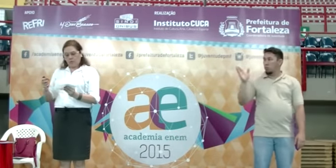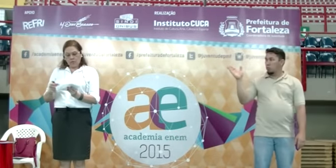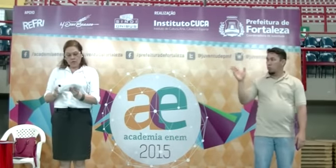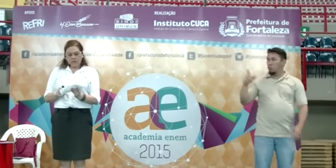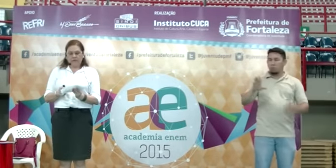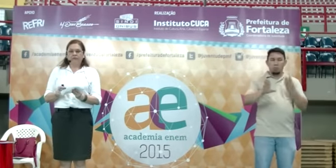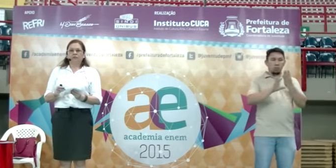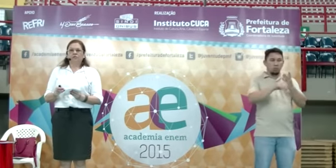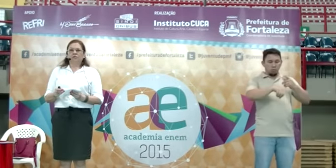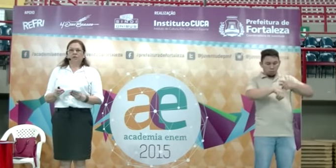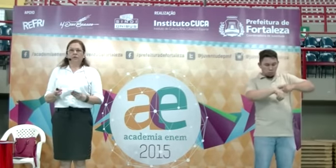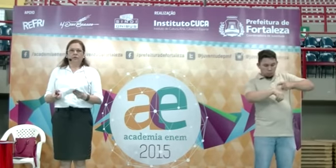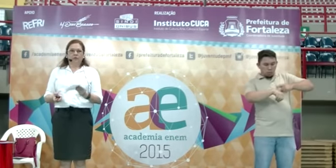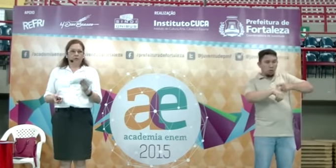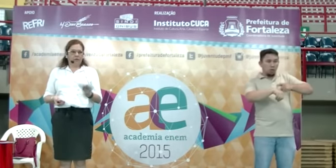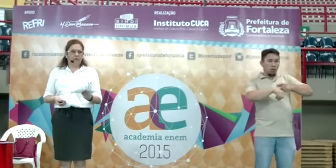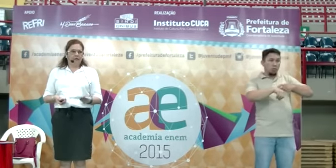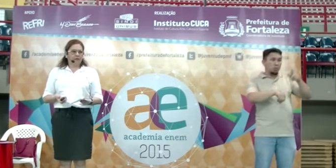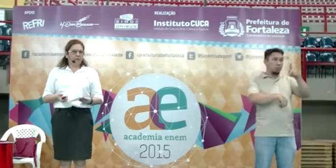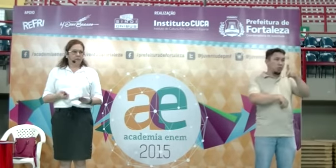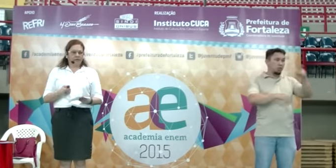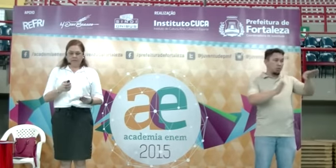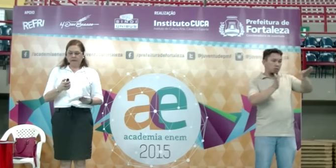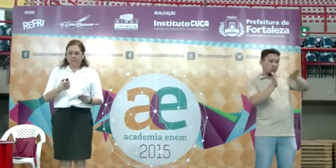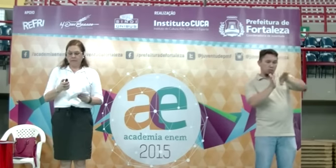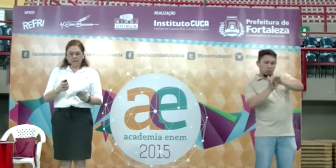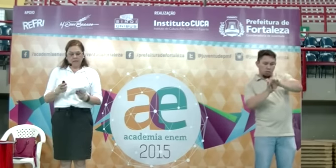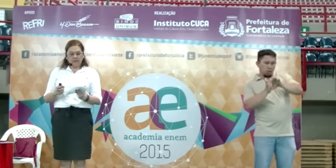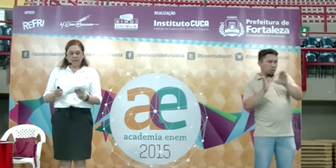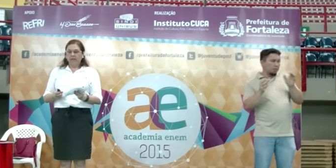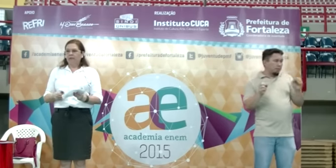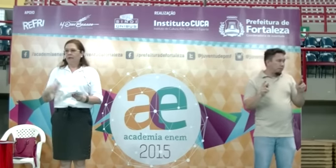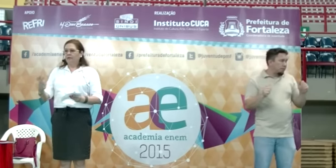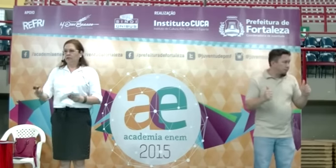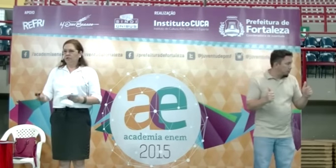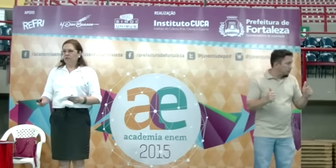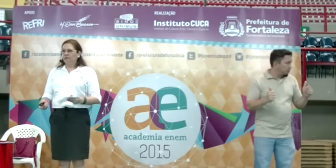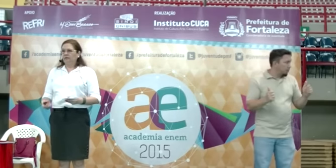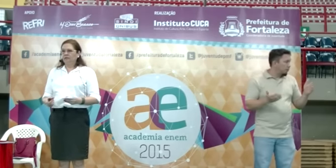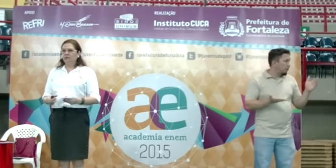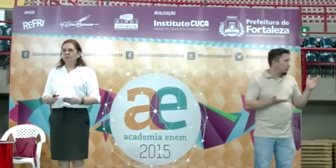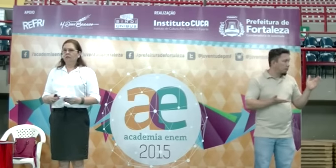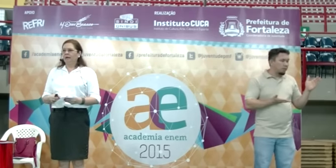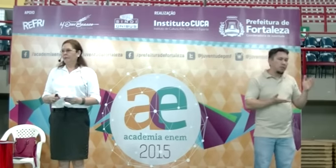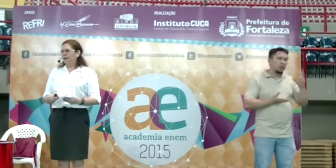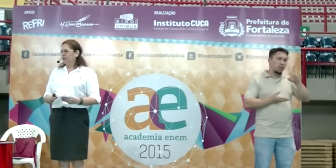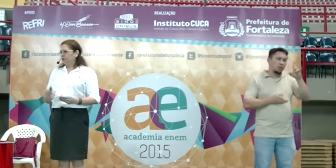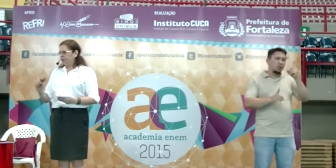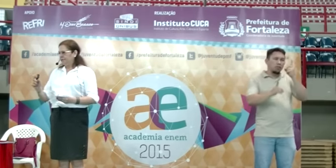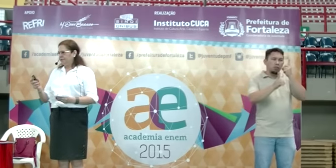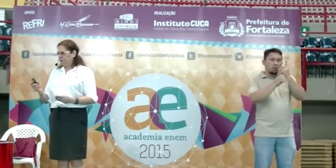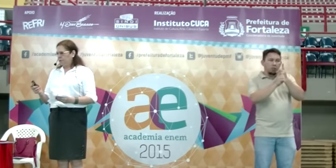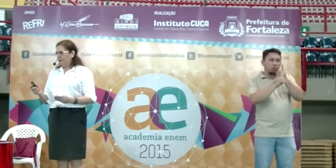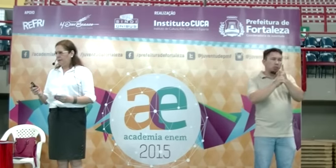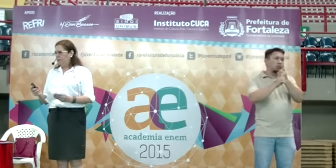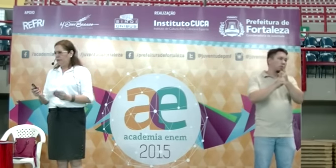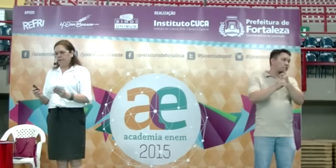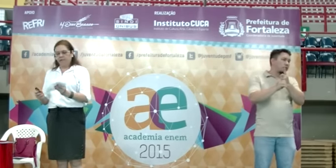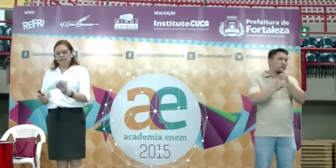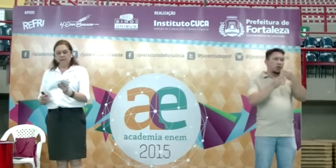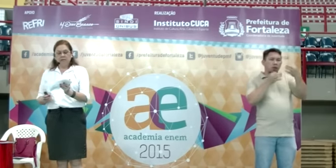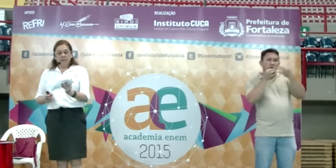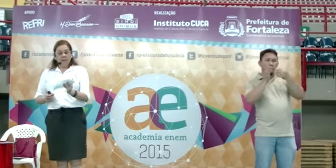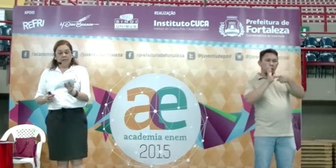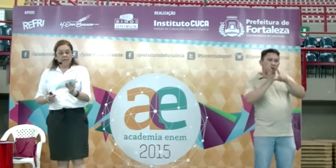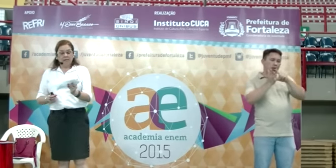do tempo, o outro professor já chegou e eu tenho que responder as perguntas. Claro que a gente ainda vai se encontrar para aquelas dicasinhas de meia